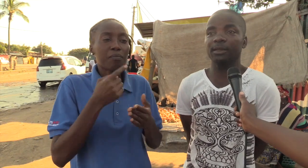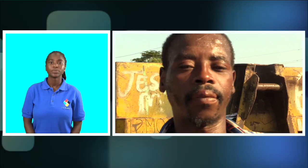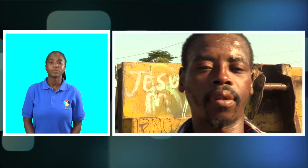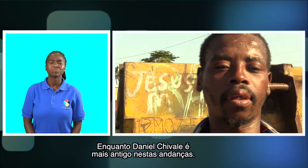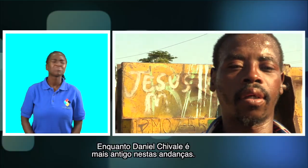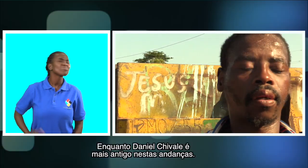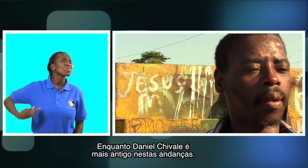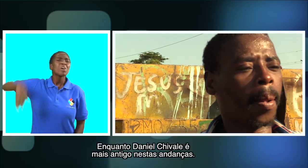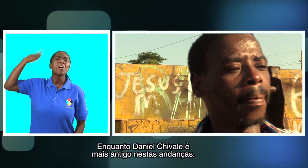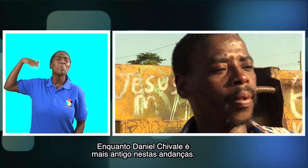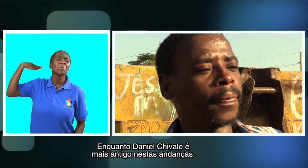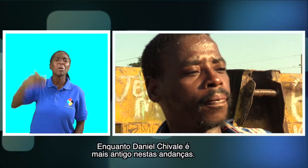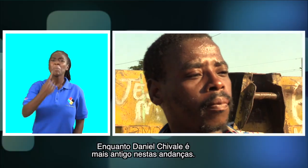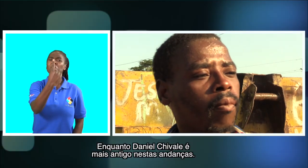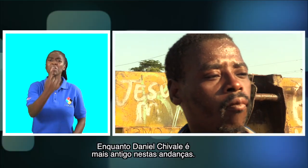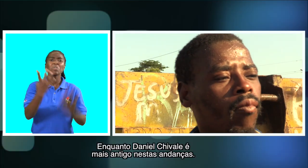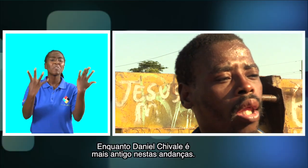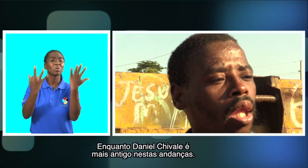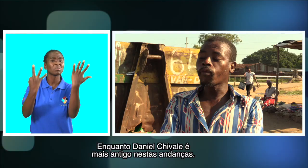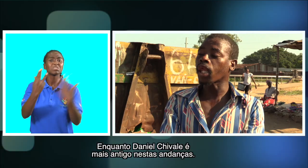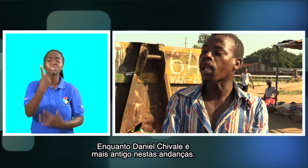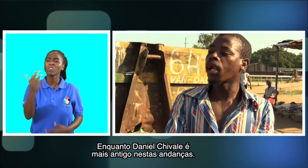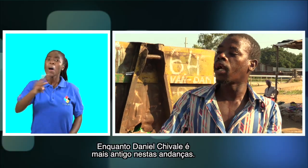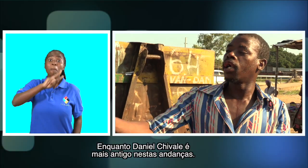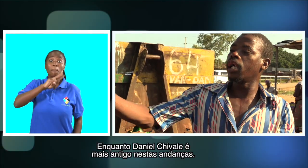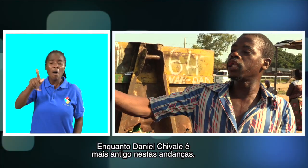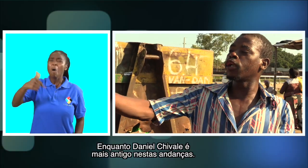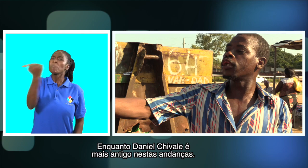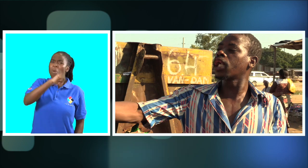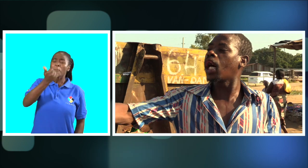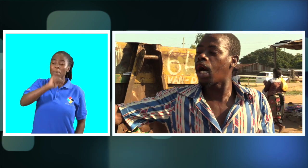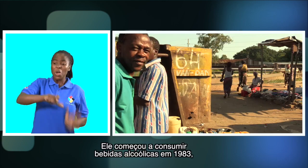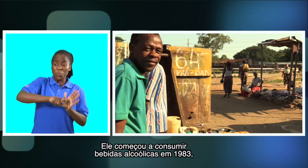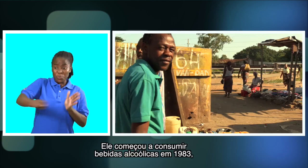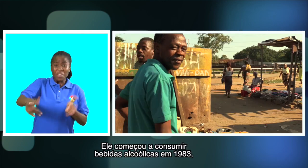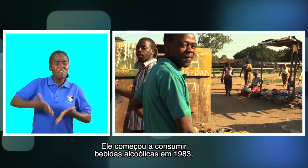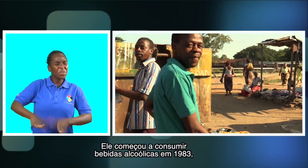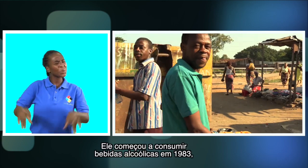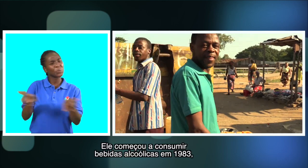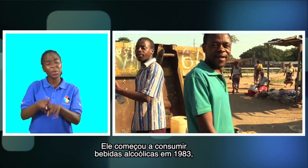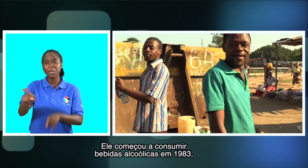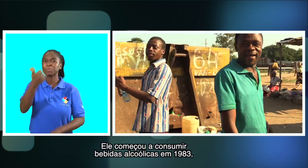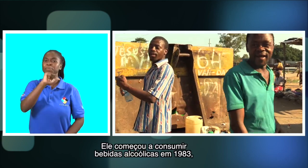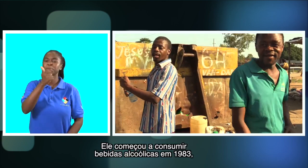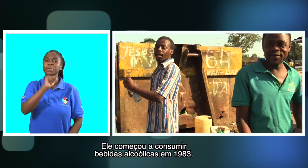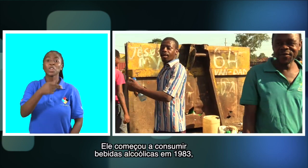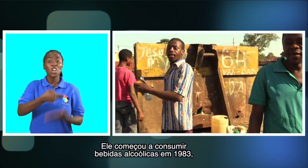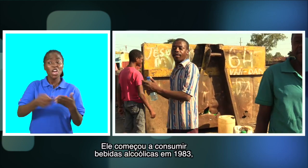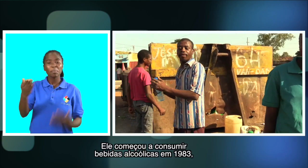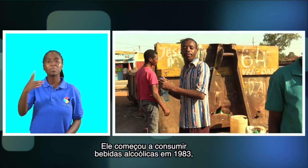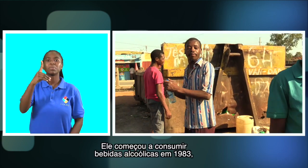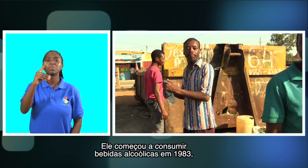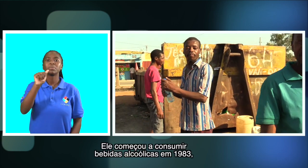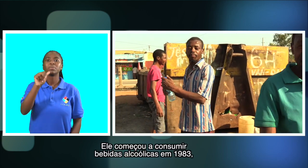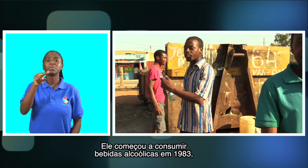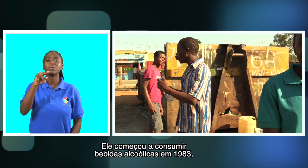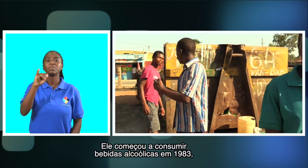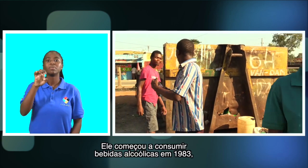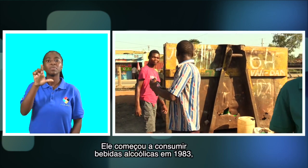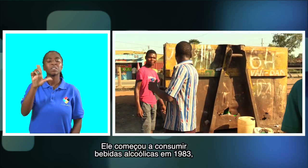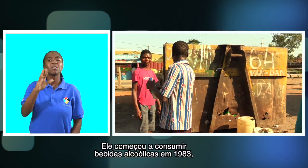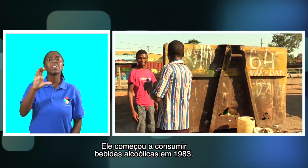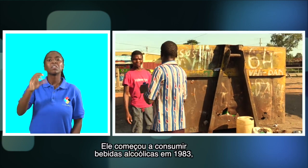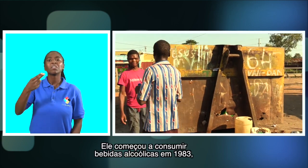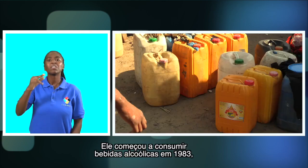Enquanto Daniel Chivale, é mais antigo nestas andanças. Começou a consumir bebidas